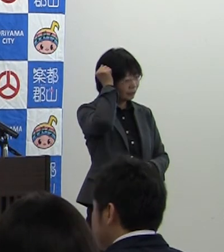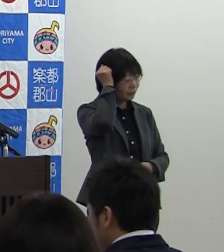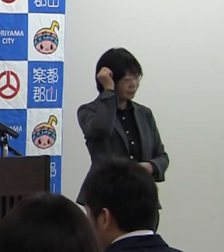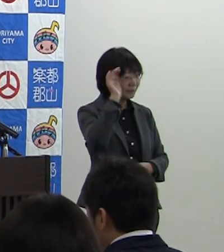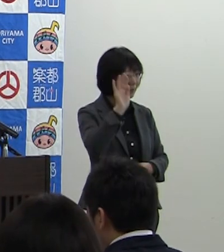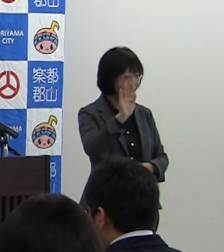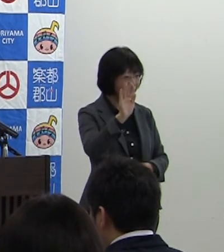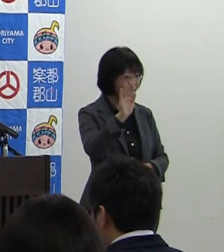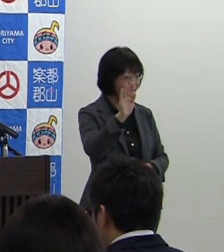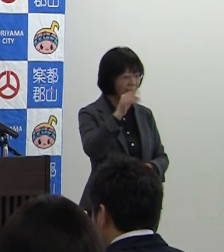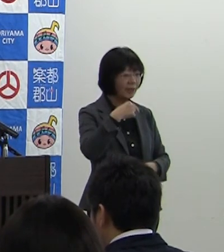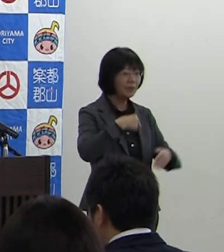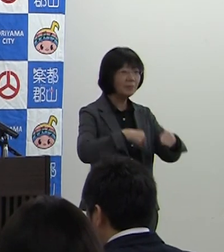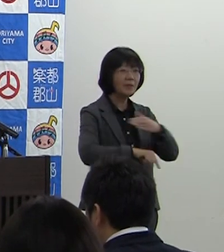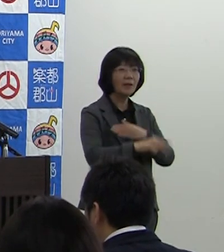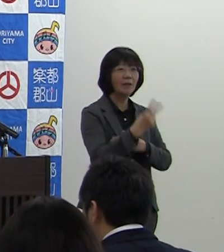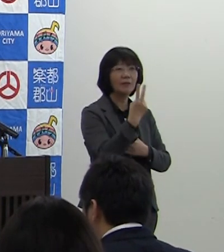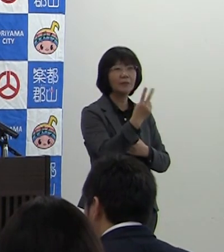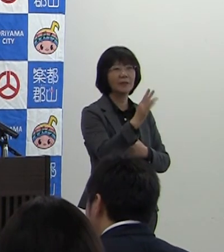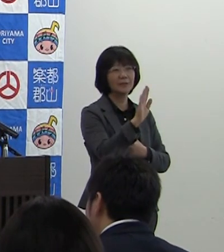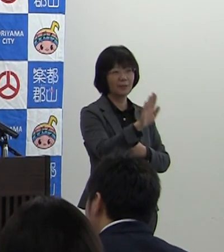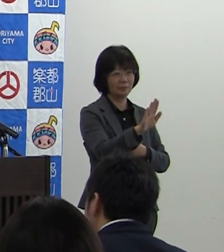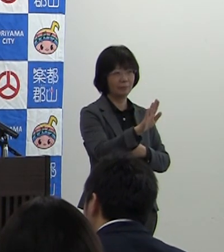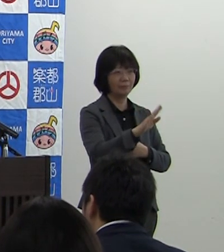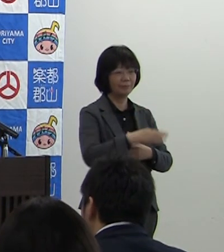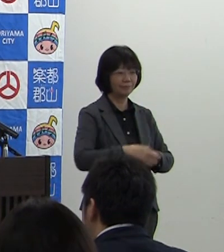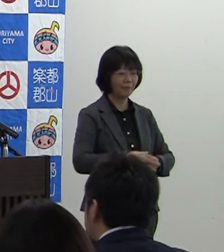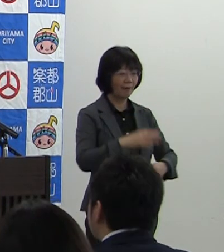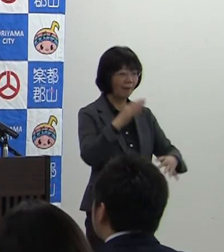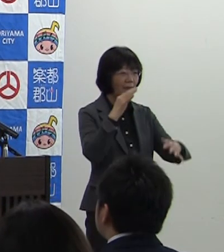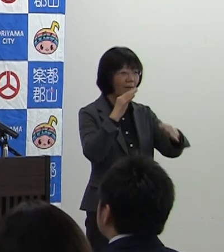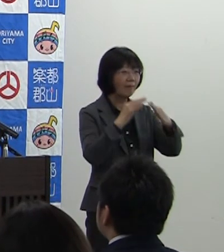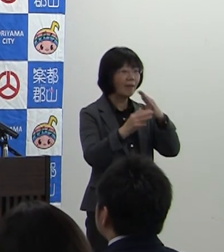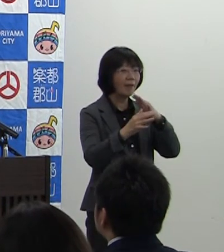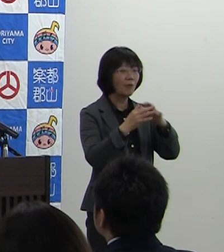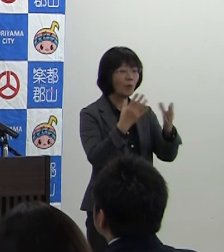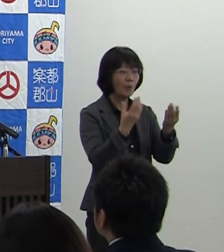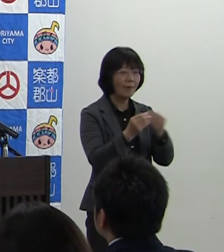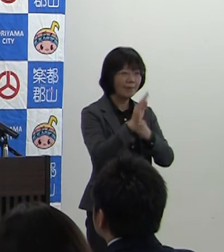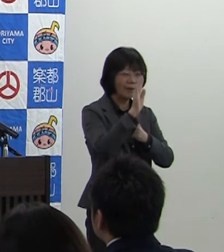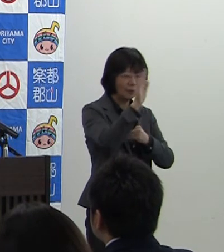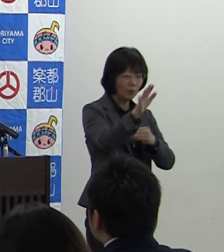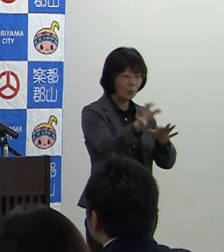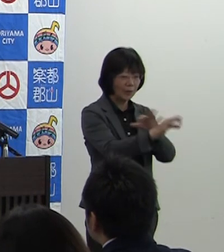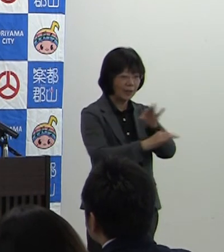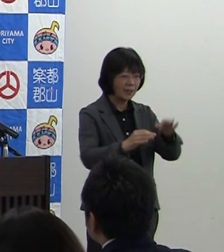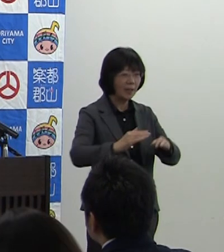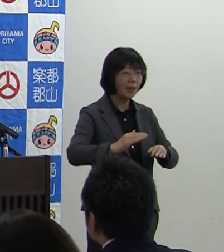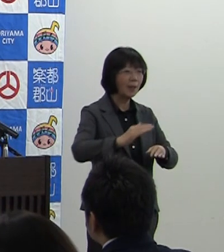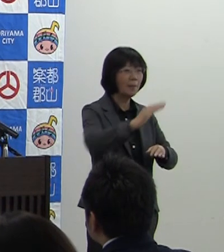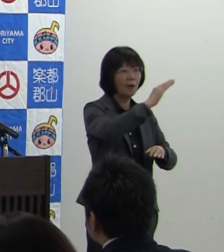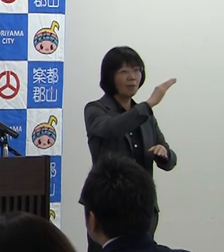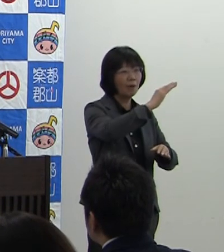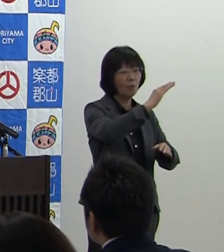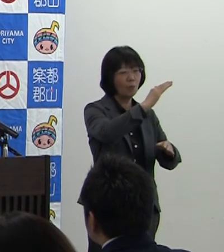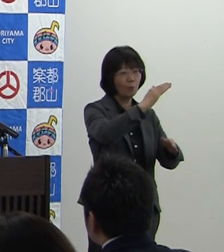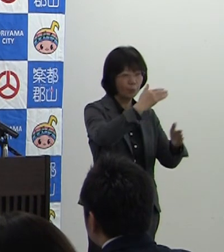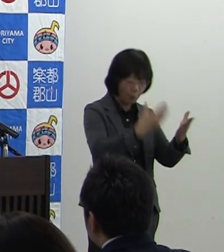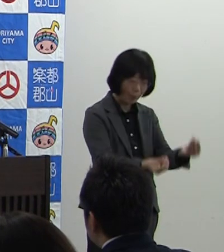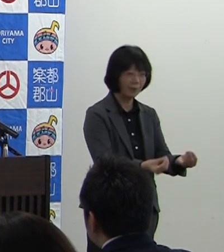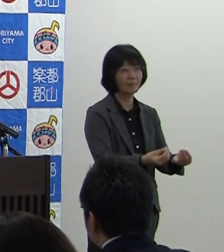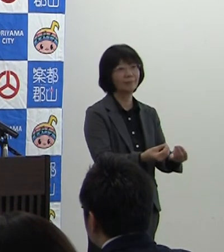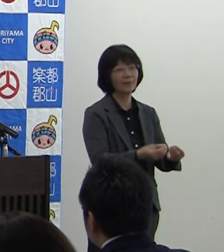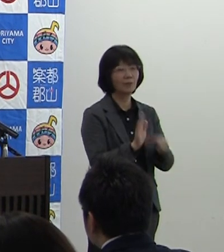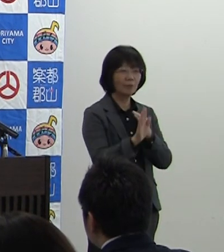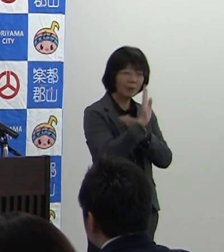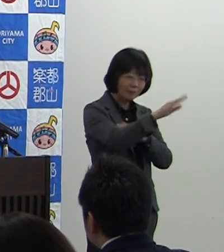ね。もうそのいわゆる戦後の特需は終わりですよと、これから厳しくなりますよと。しか